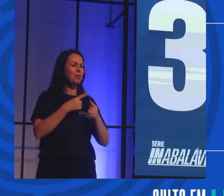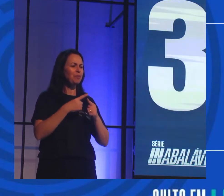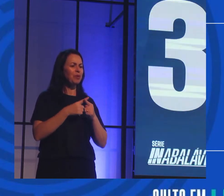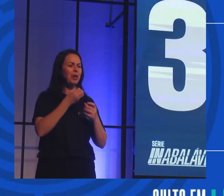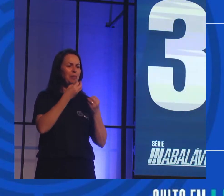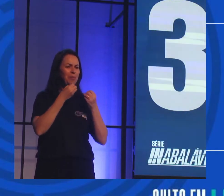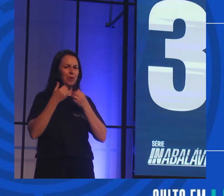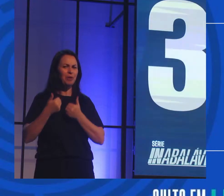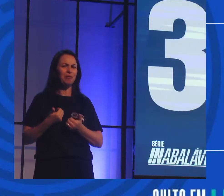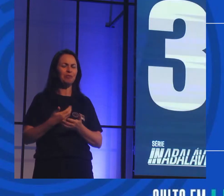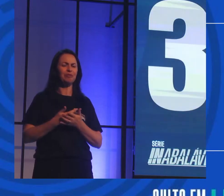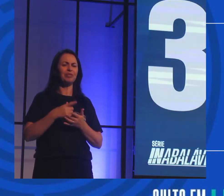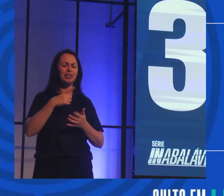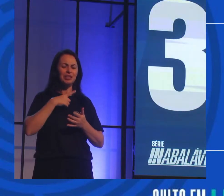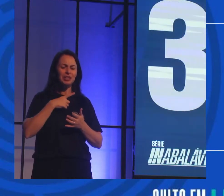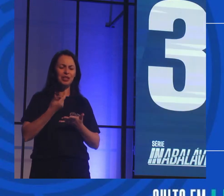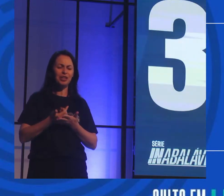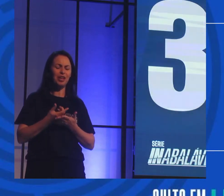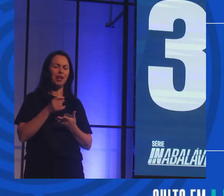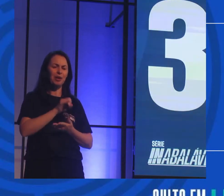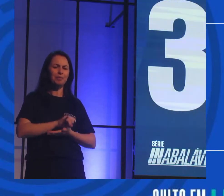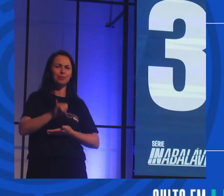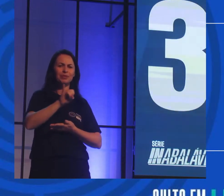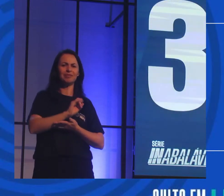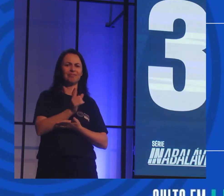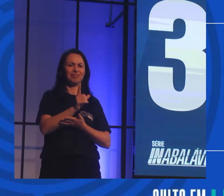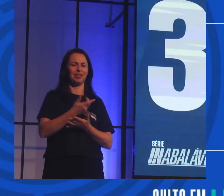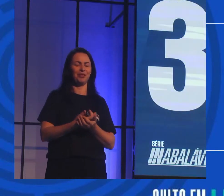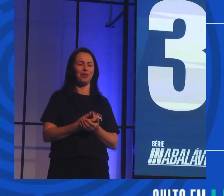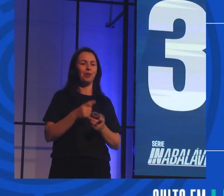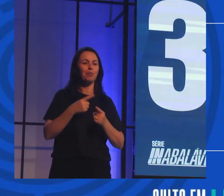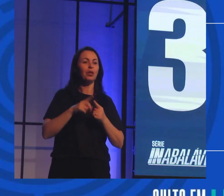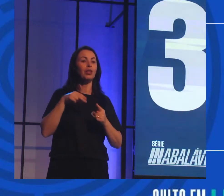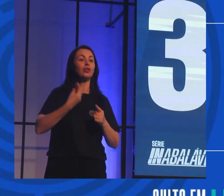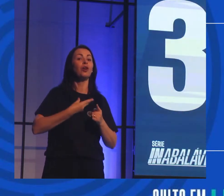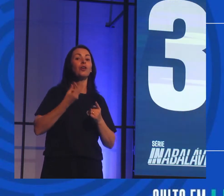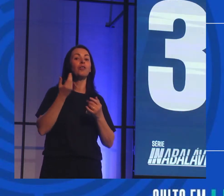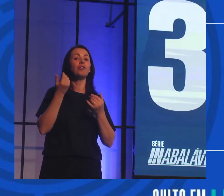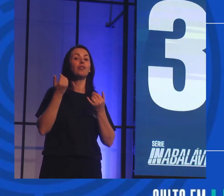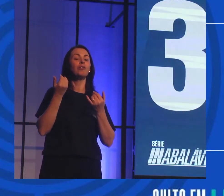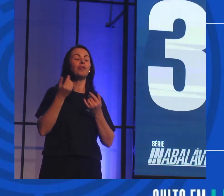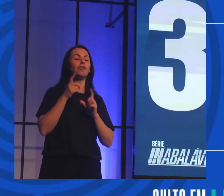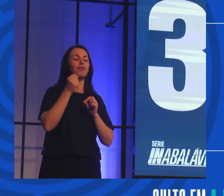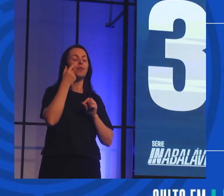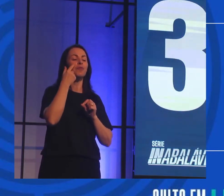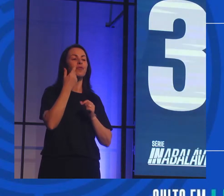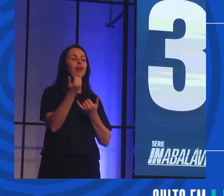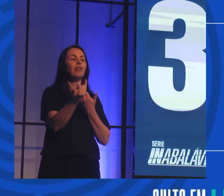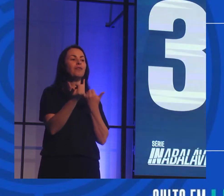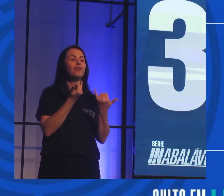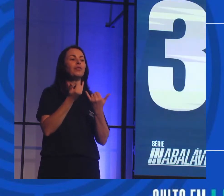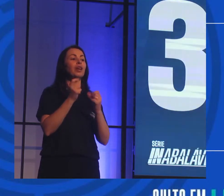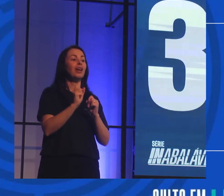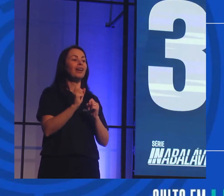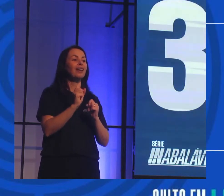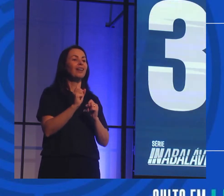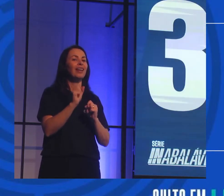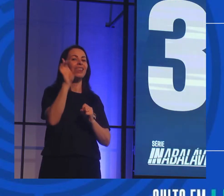bem, você que era tão importante. Não, nós vamos ouvir muito bem, servo bom e